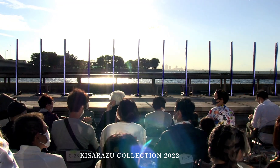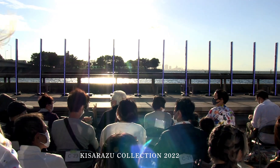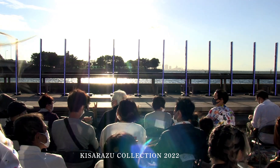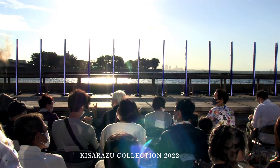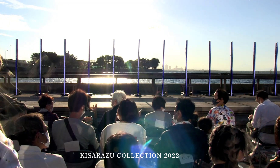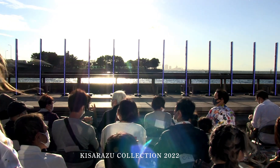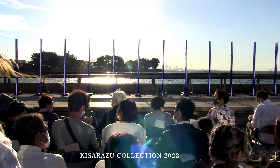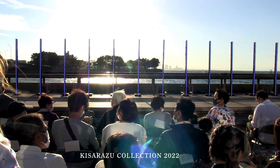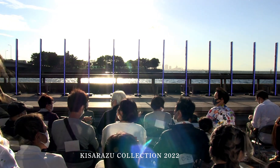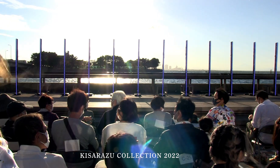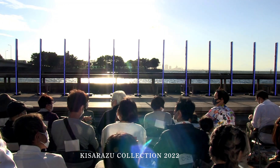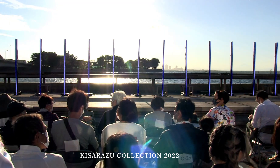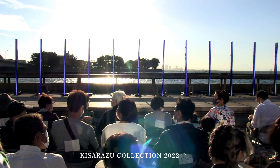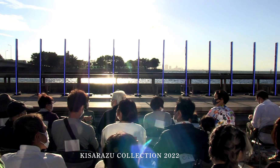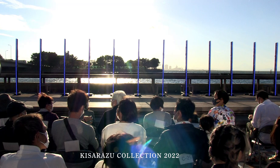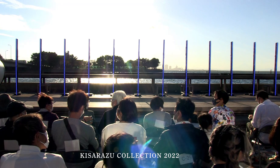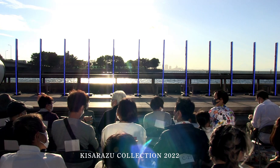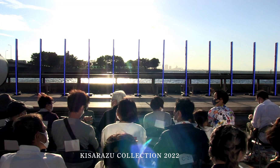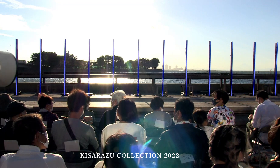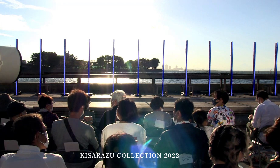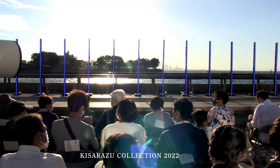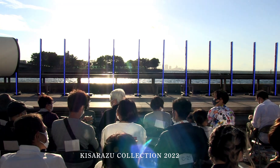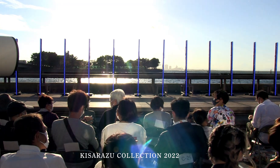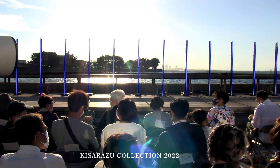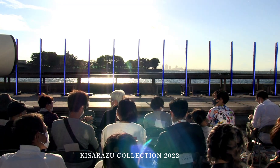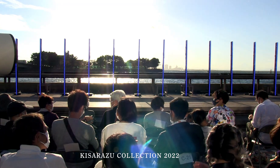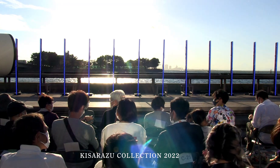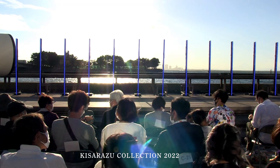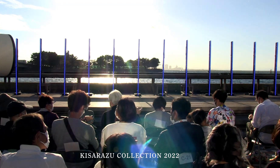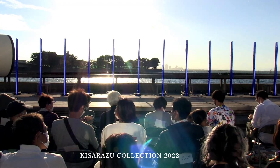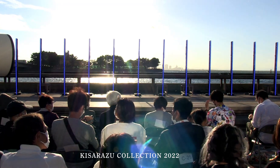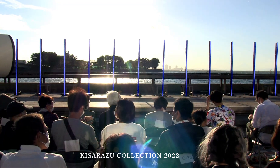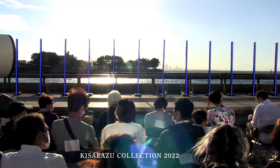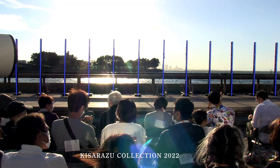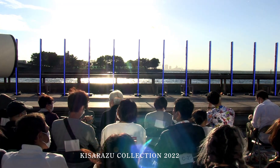木更津市長渡辺様、ありがとうございました。